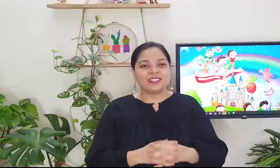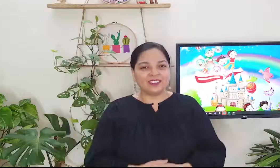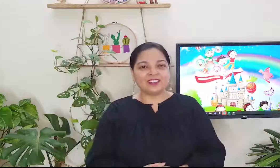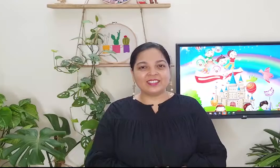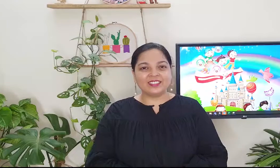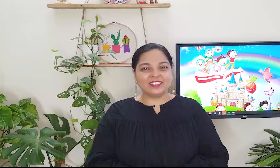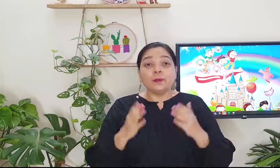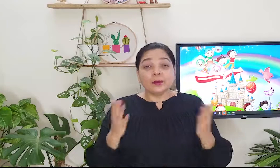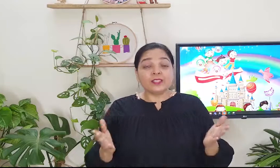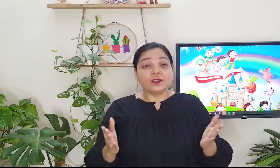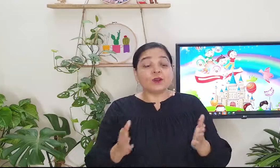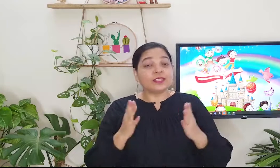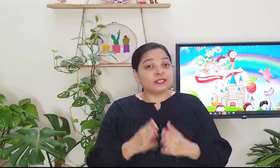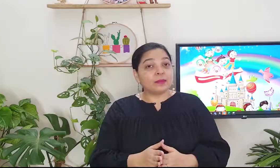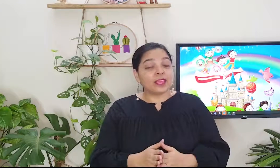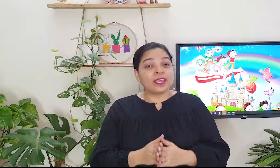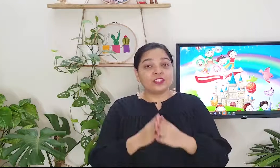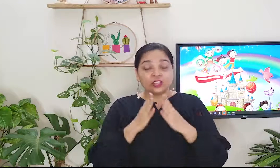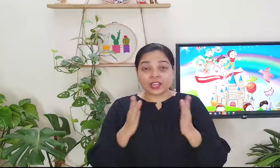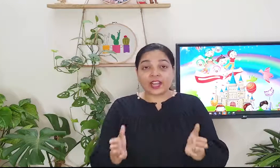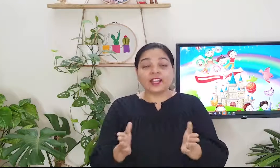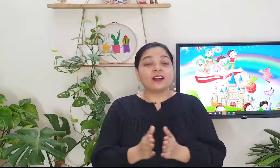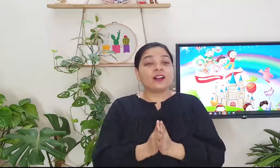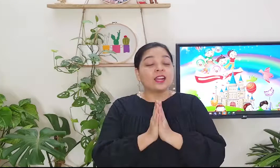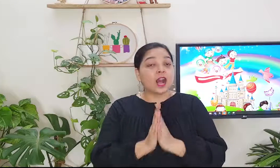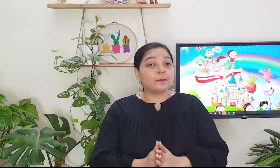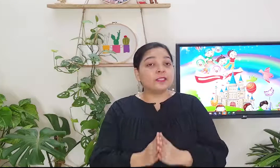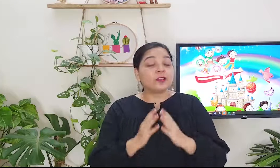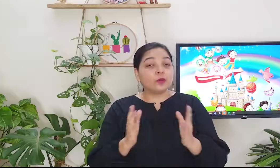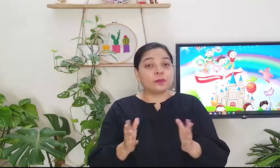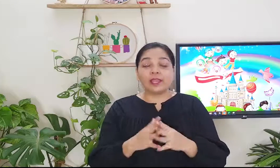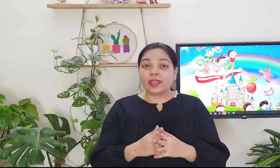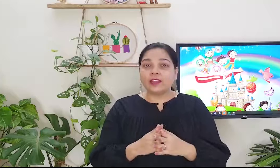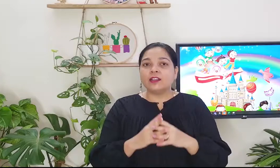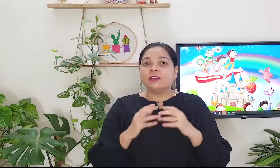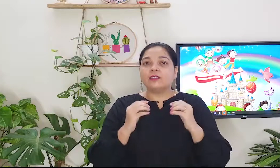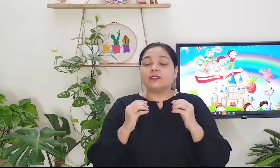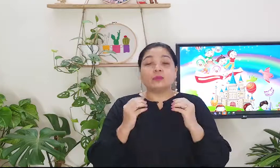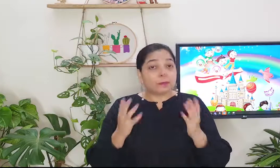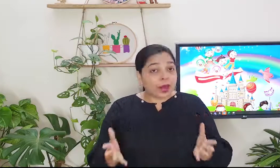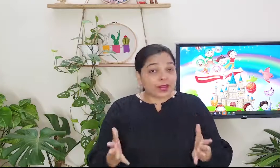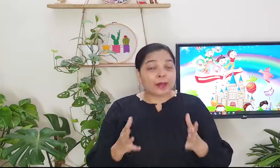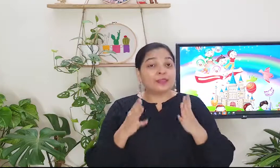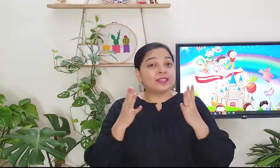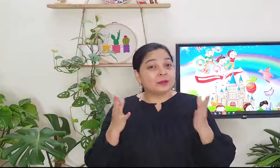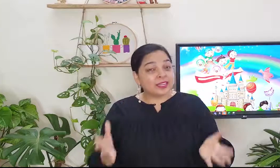লর্ড। ফসলকে গ্রহণ। এই সময় হচ্ছে সুস্থতার, আর যেখানে আর কেউ যদি অসুস্থ থাকে,